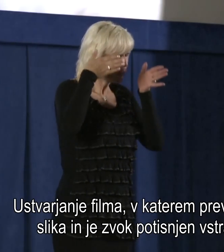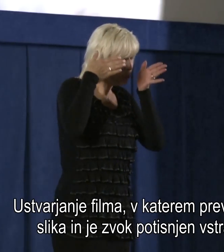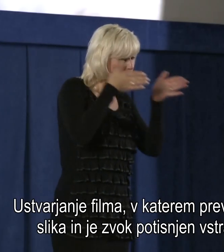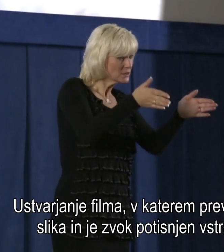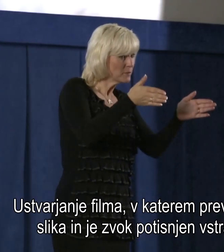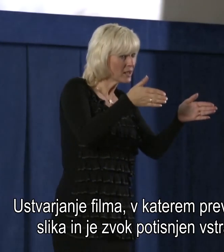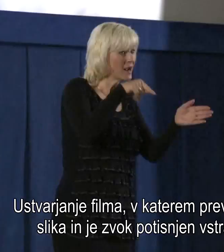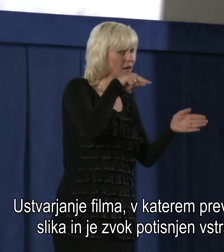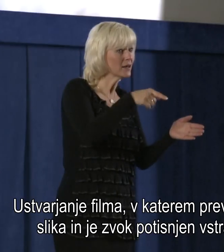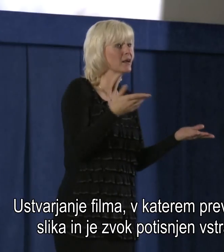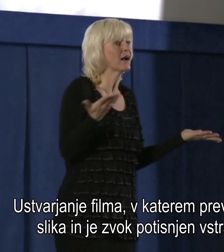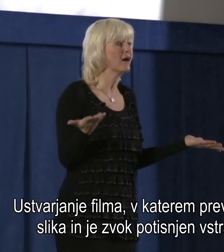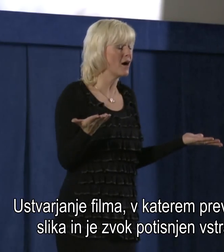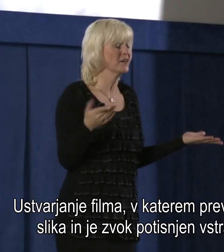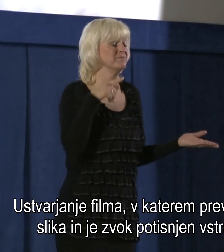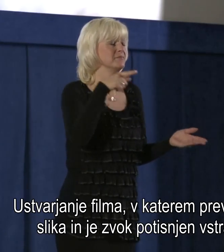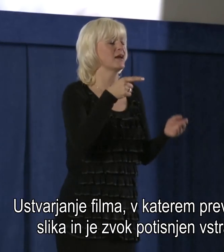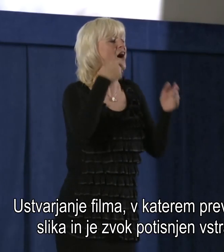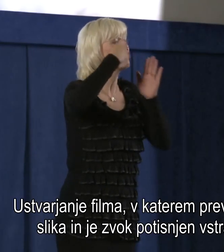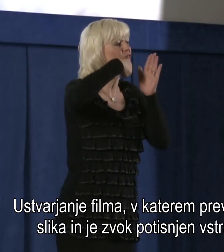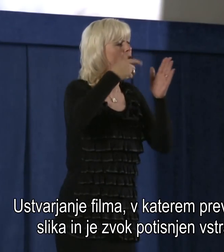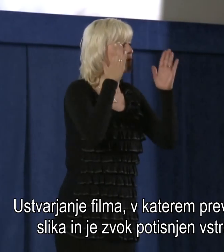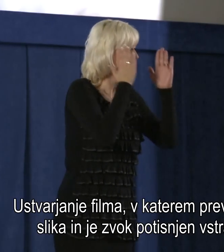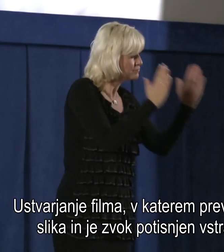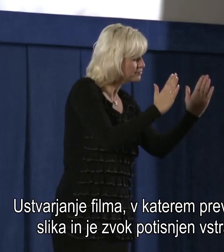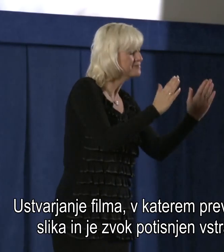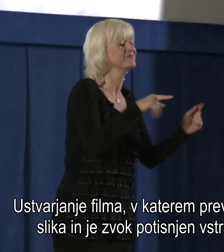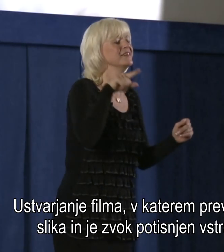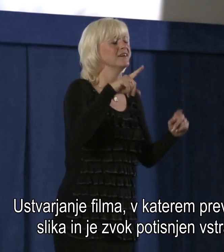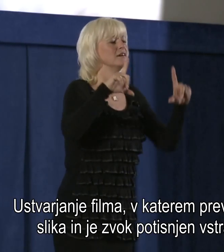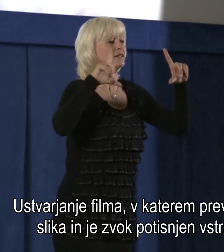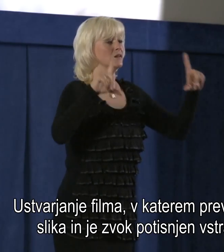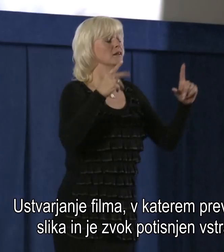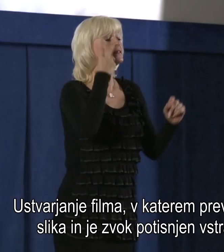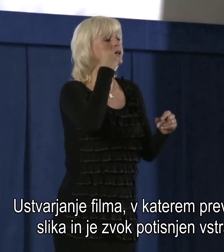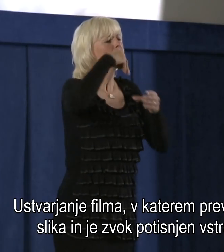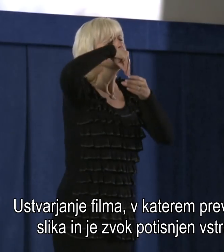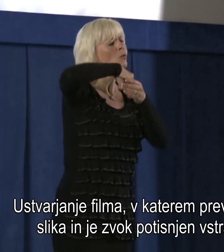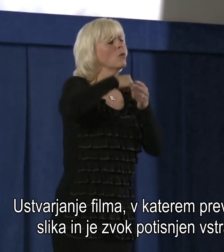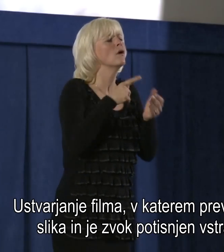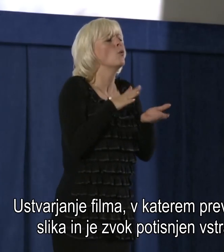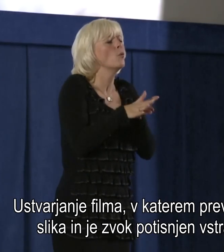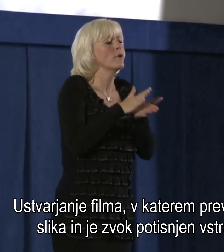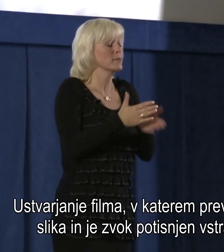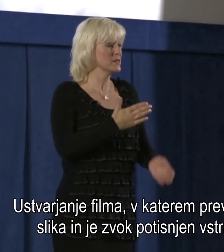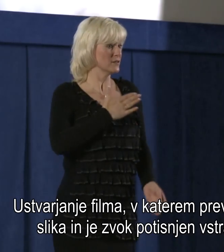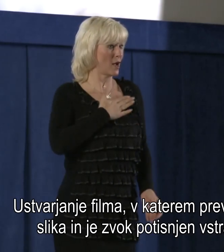Pozdravljam tudi predsednico Zveze društev gluhih in naglušnih, gospod Frido Planinc. Tu v občini Trbovljak